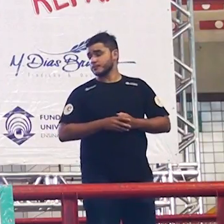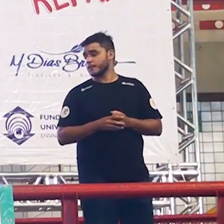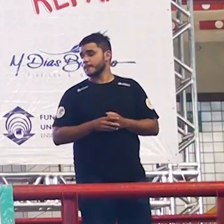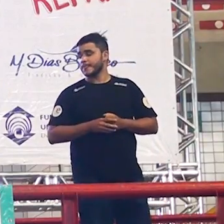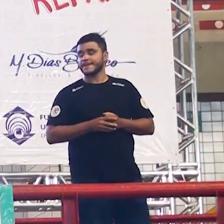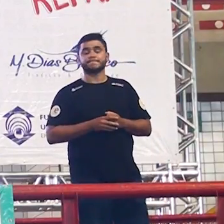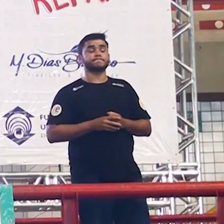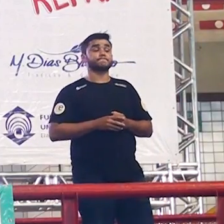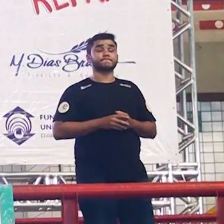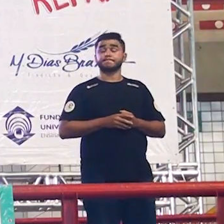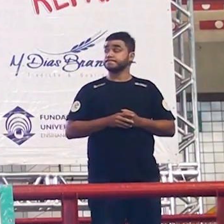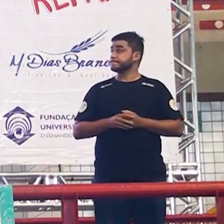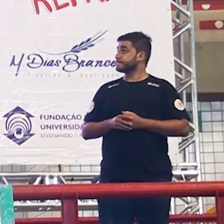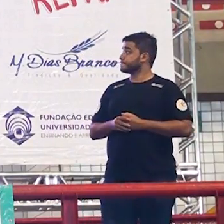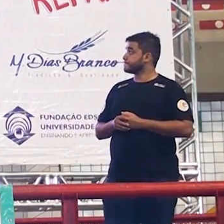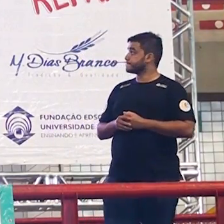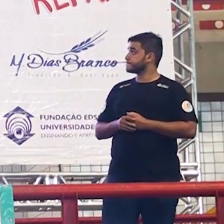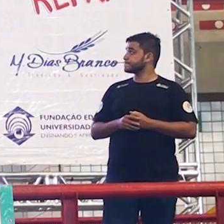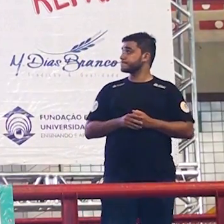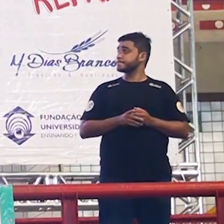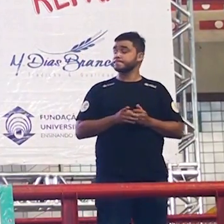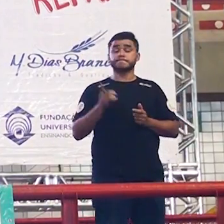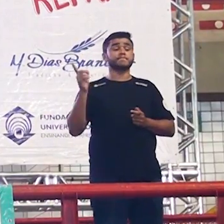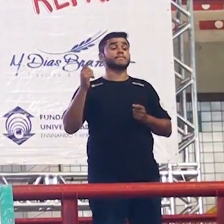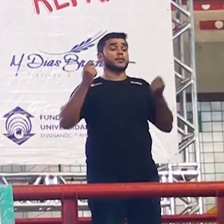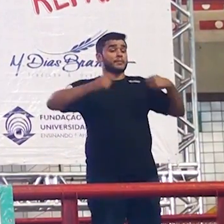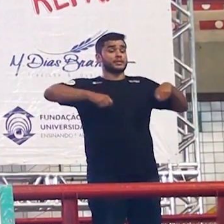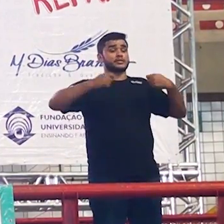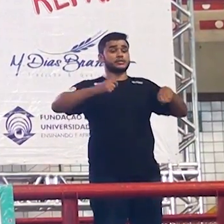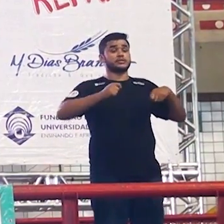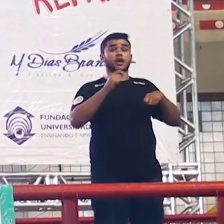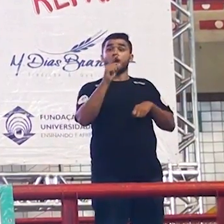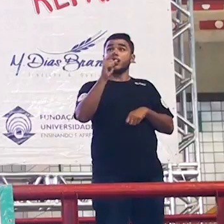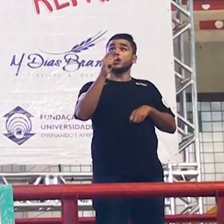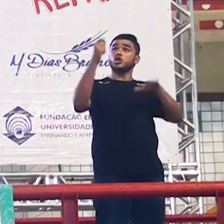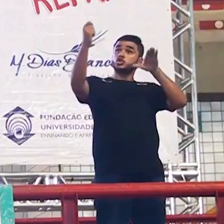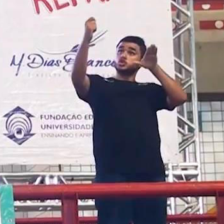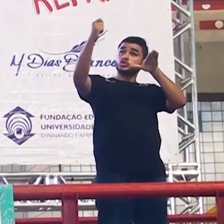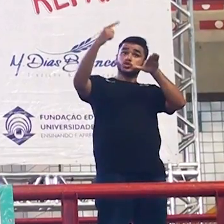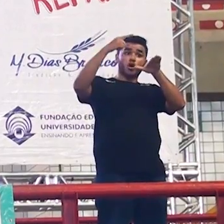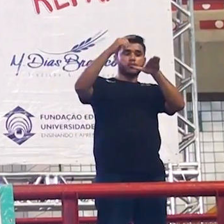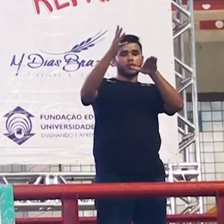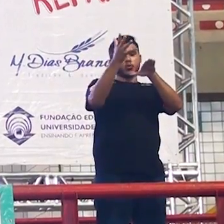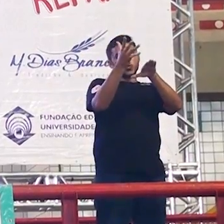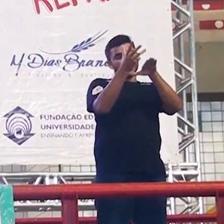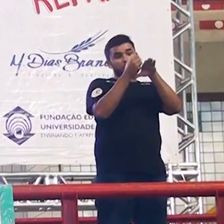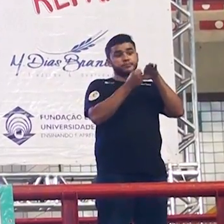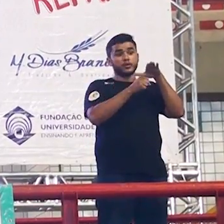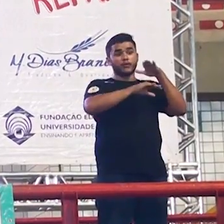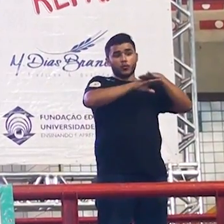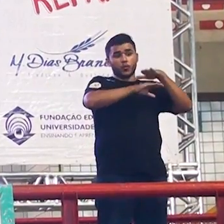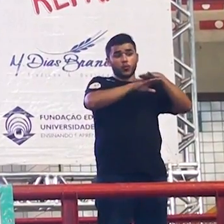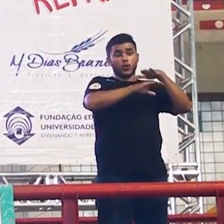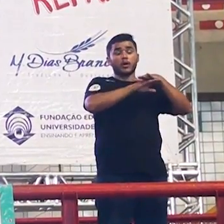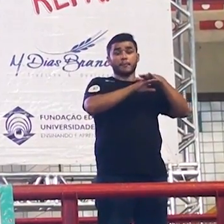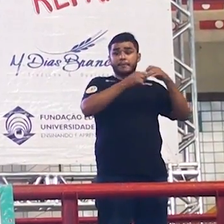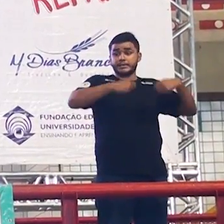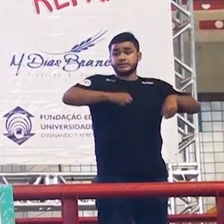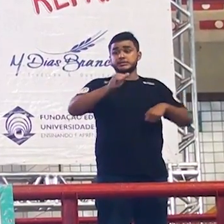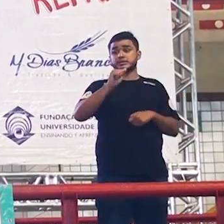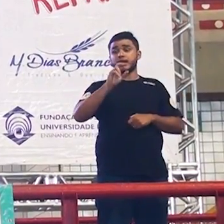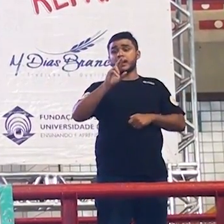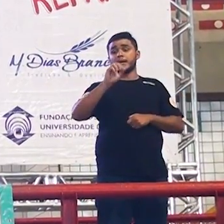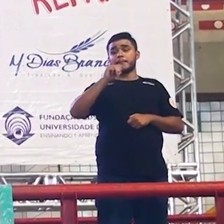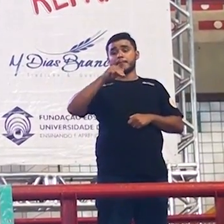E outra coisa, energia solar necessita de armazenamento. Aquela energia solar que você produziu